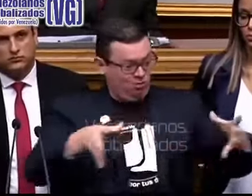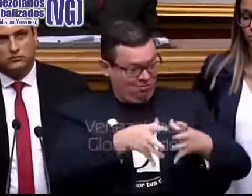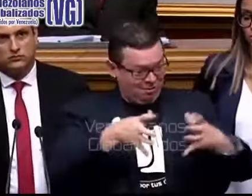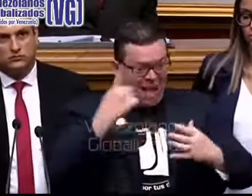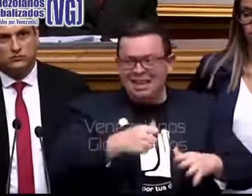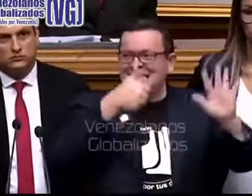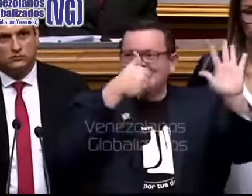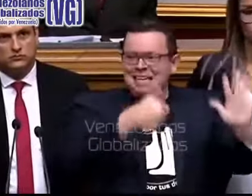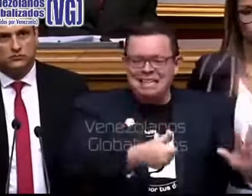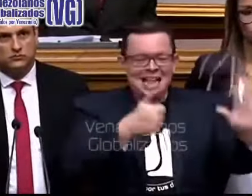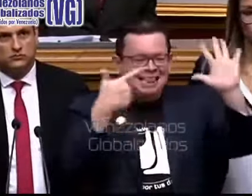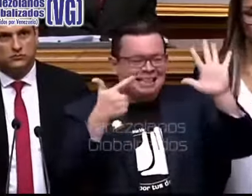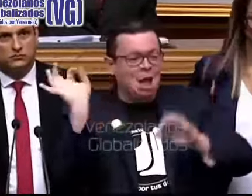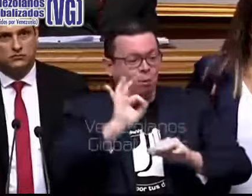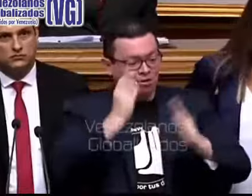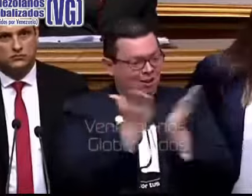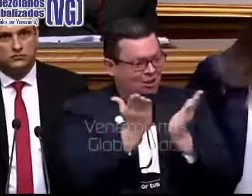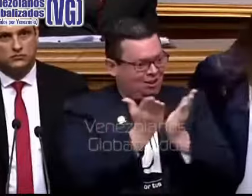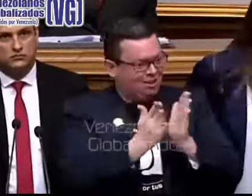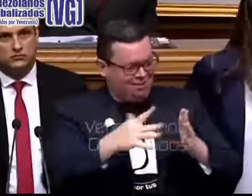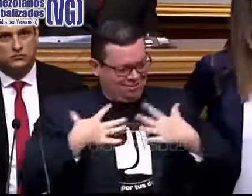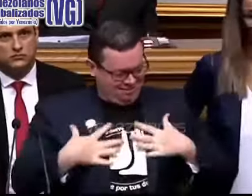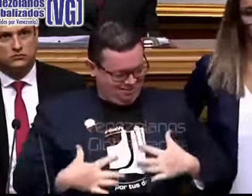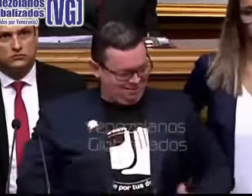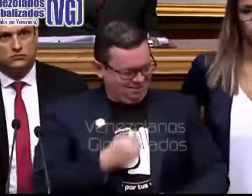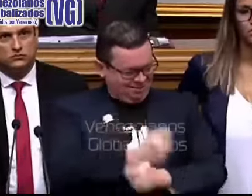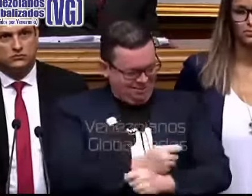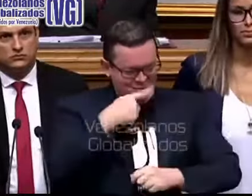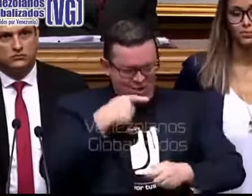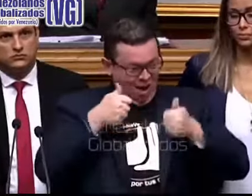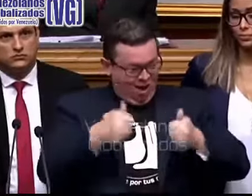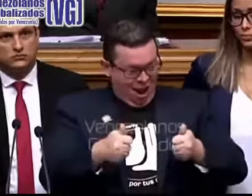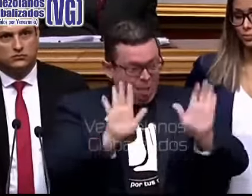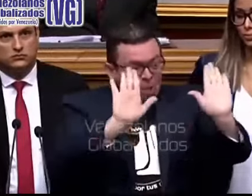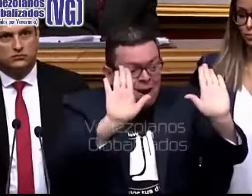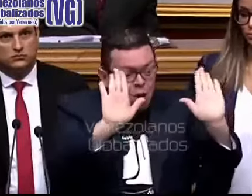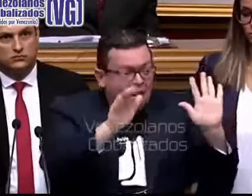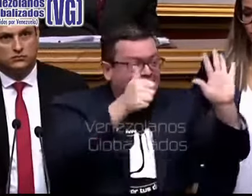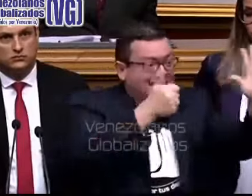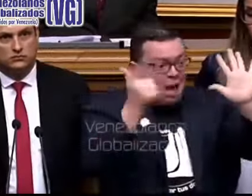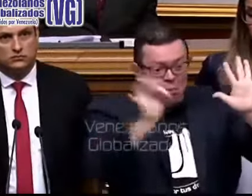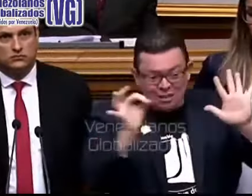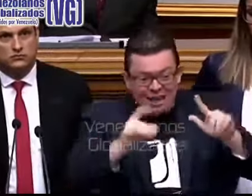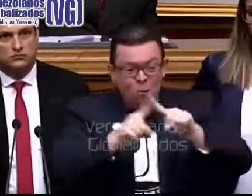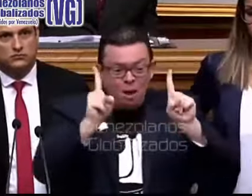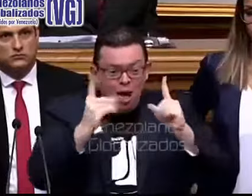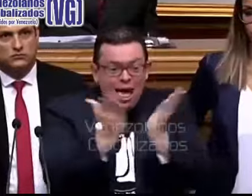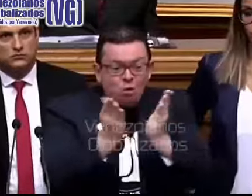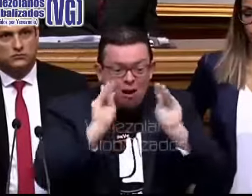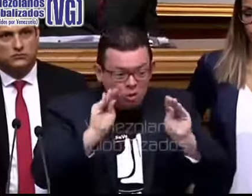Mediante esta investigación vimos que el 66% de los encuestados, de las personas sordas, alcanzan un